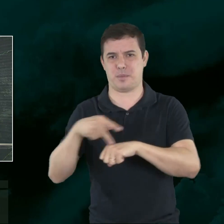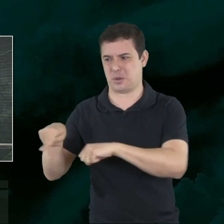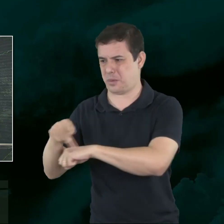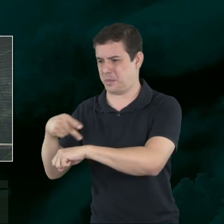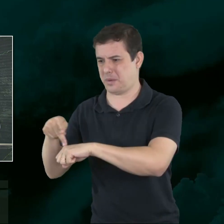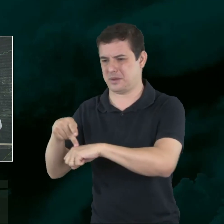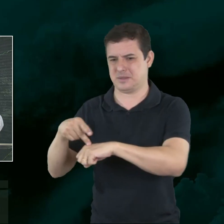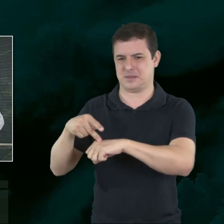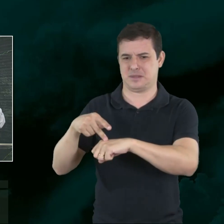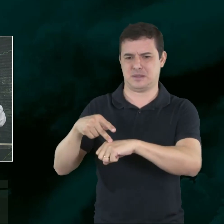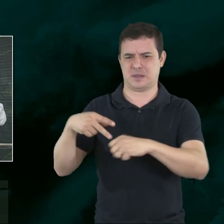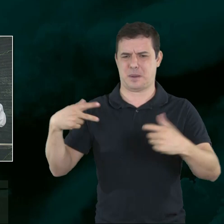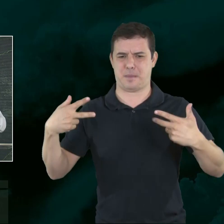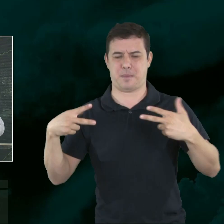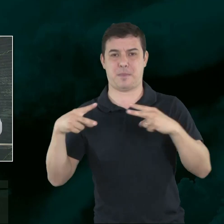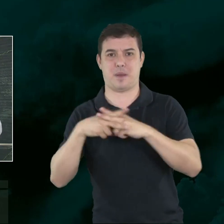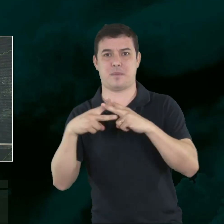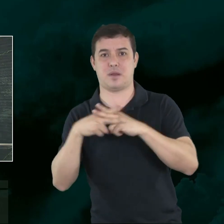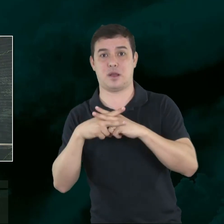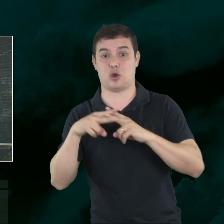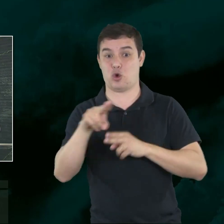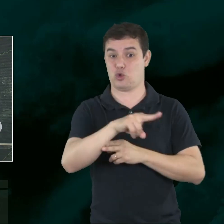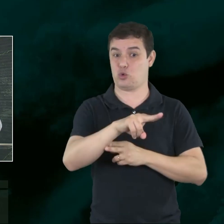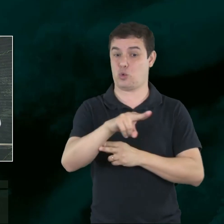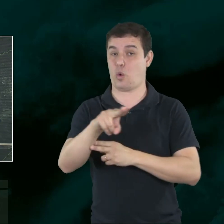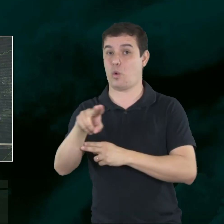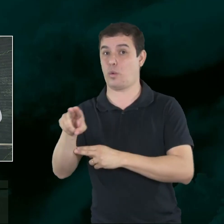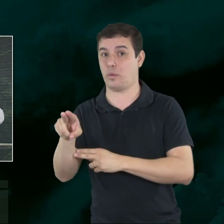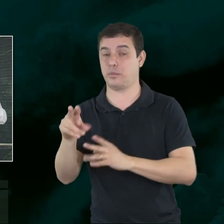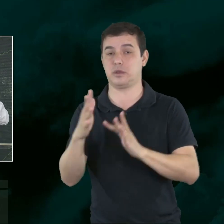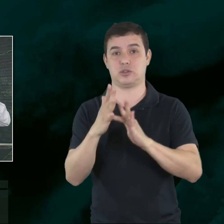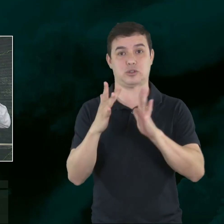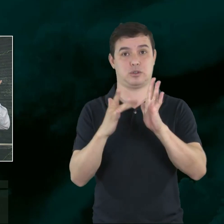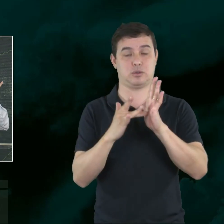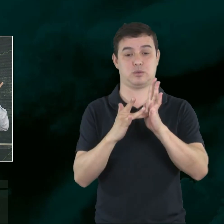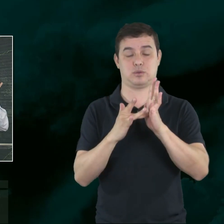nome. Claro que de um lado refere-se aos